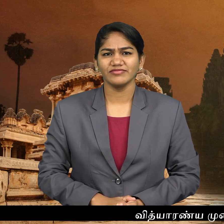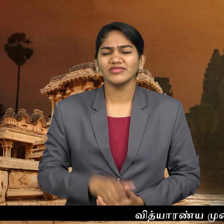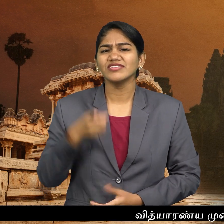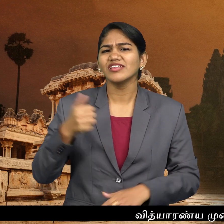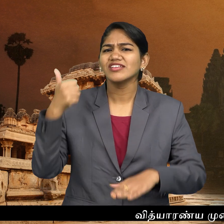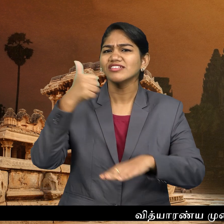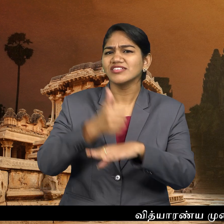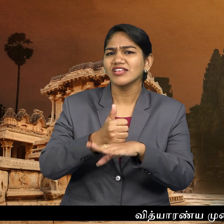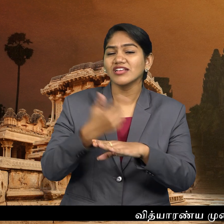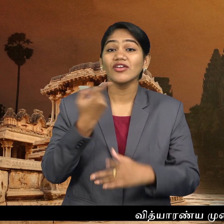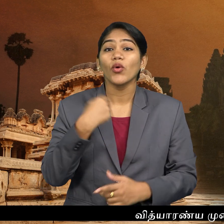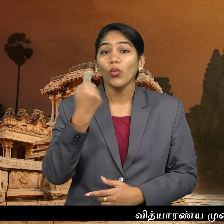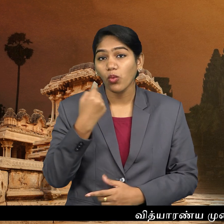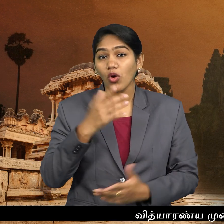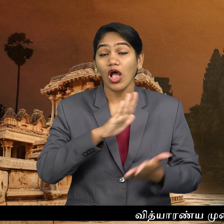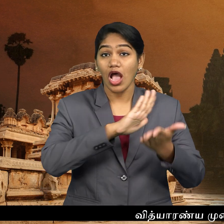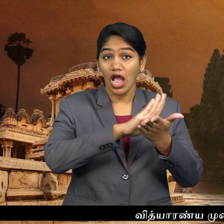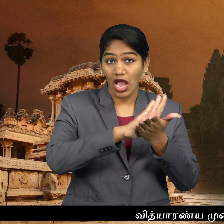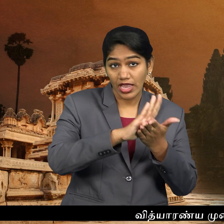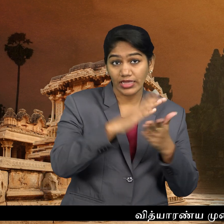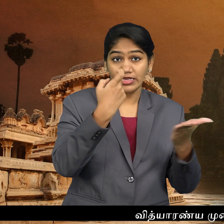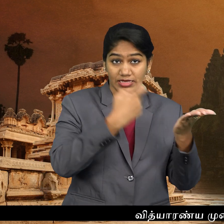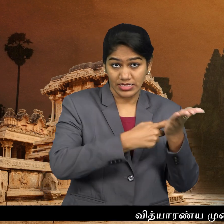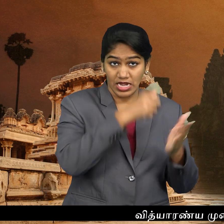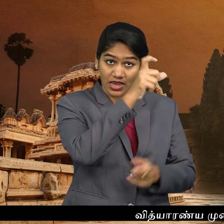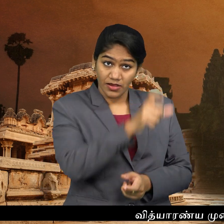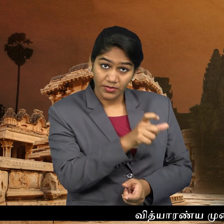வித்யாரண்ய முனிவரின் உதவியுடன்